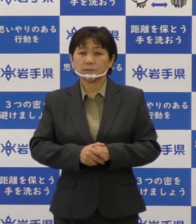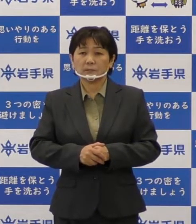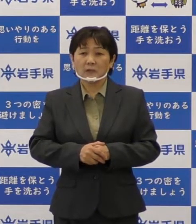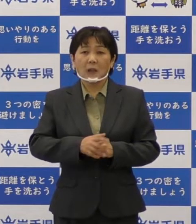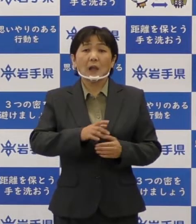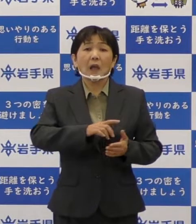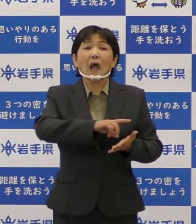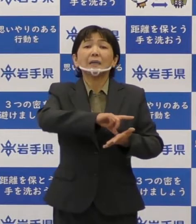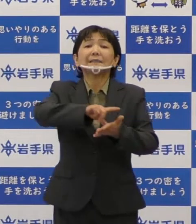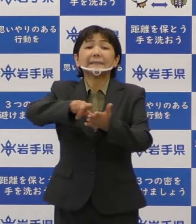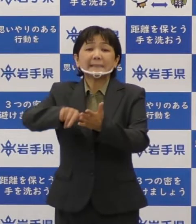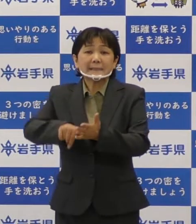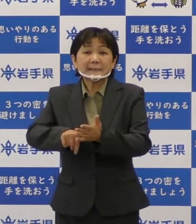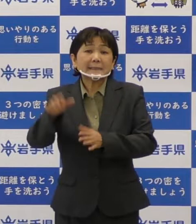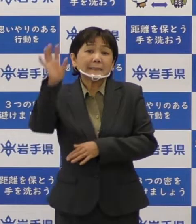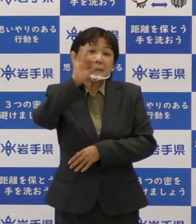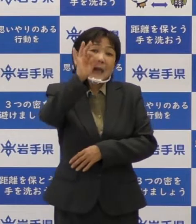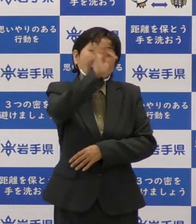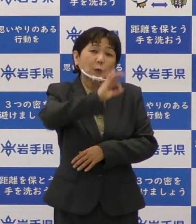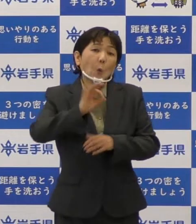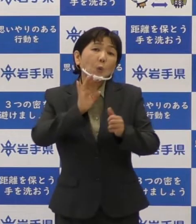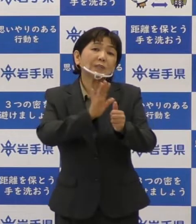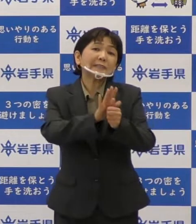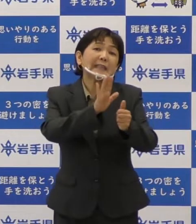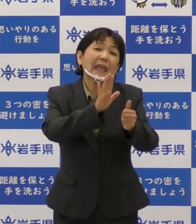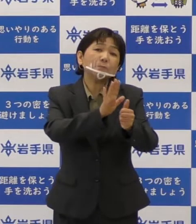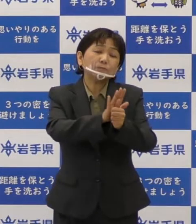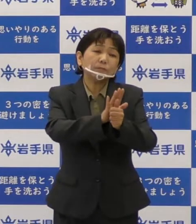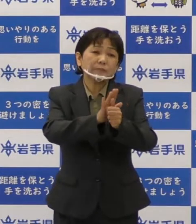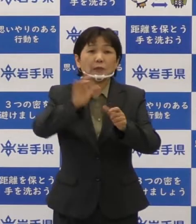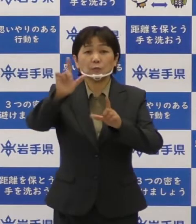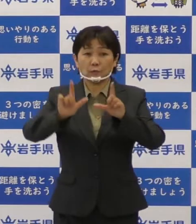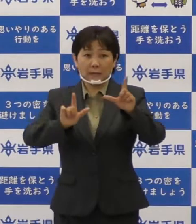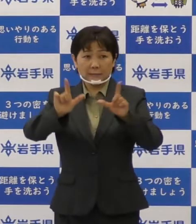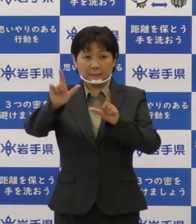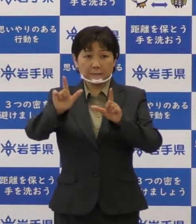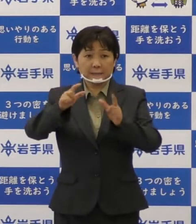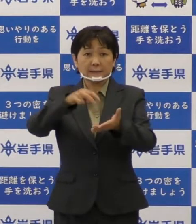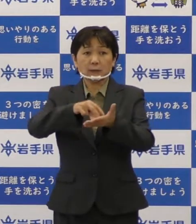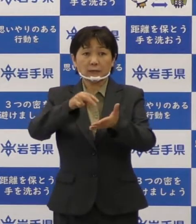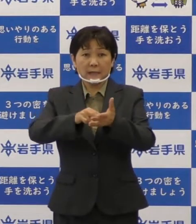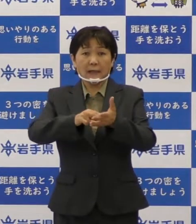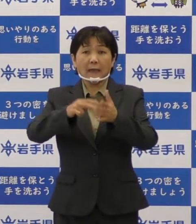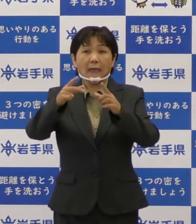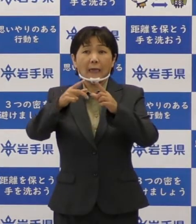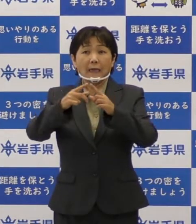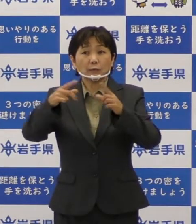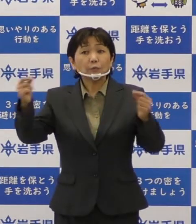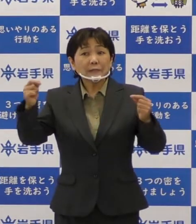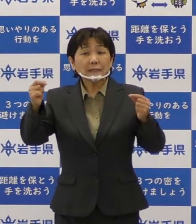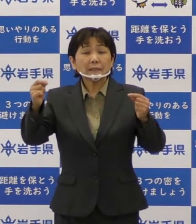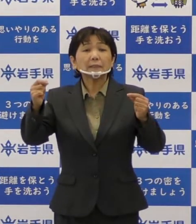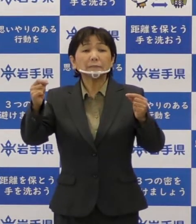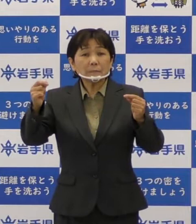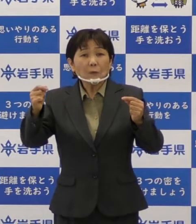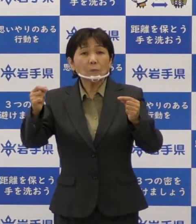地域観光支援という形で新たな国の事業を起こすということでありますので、